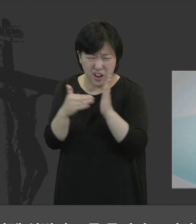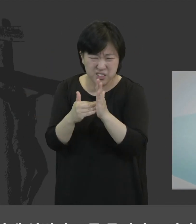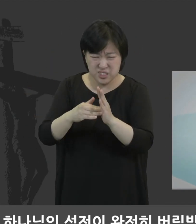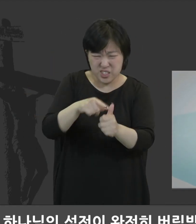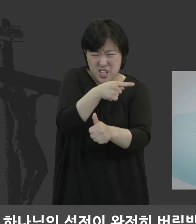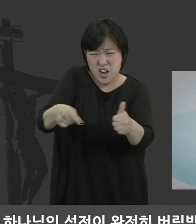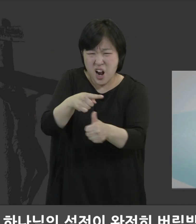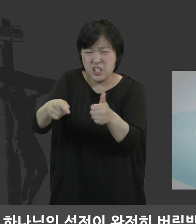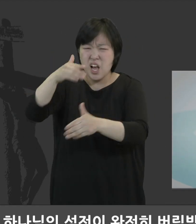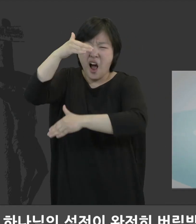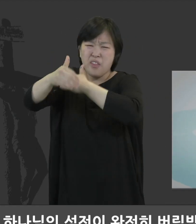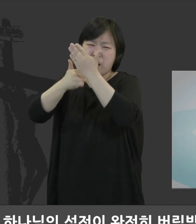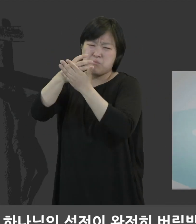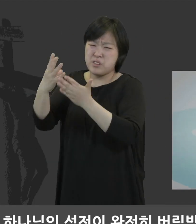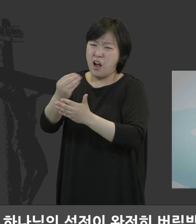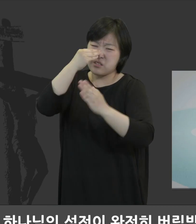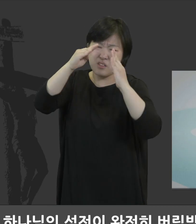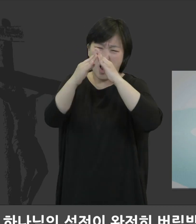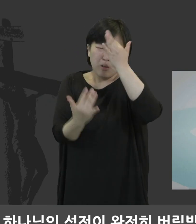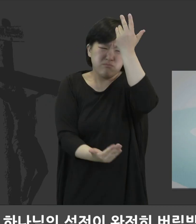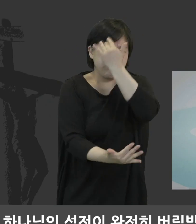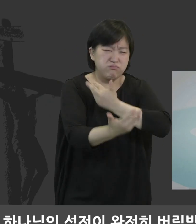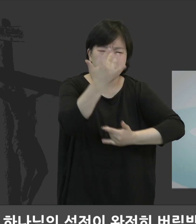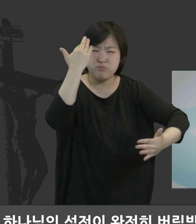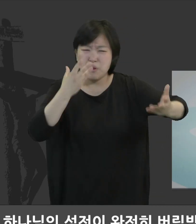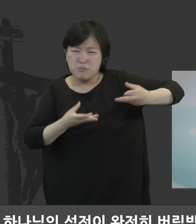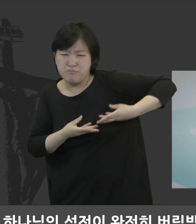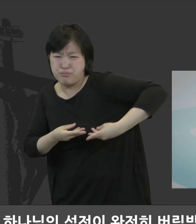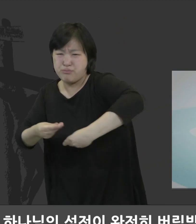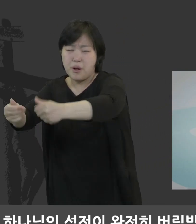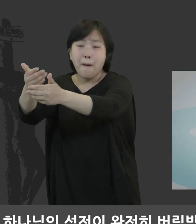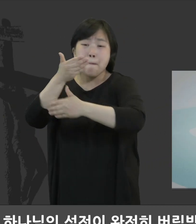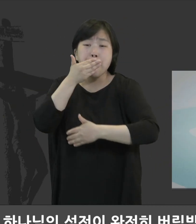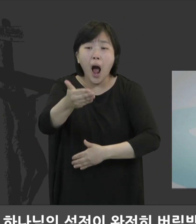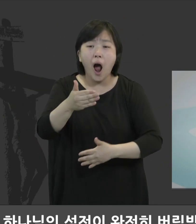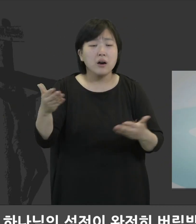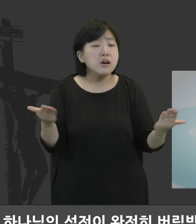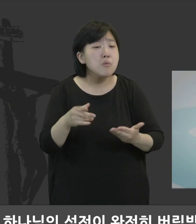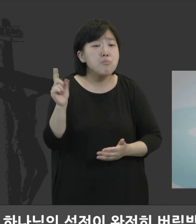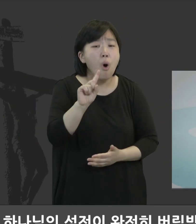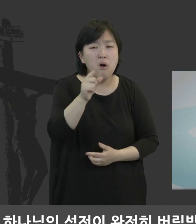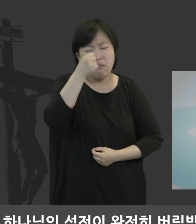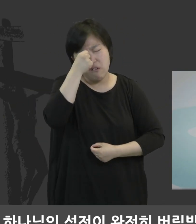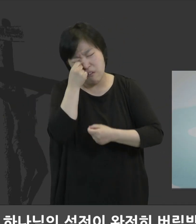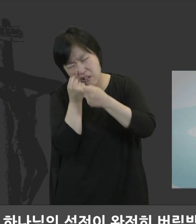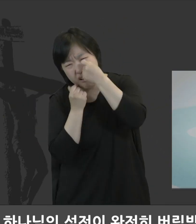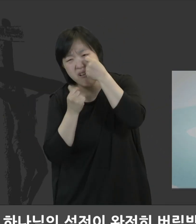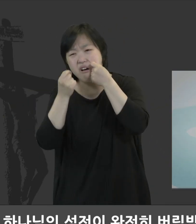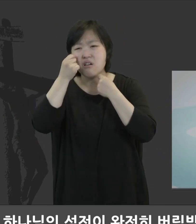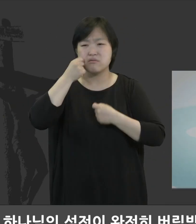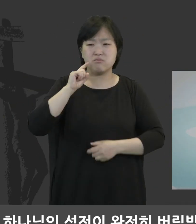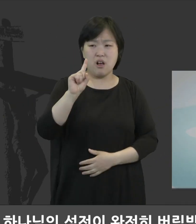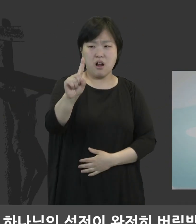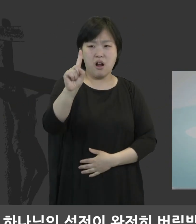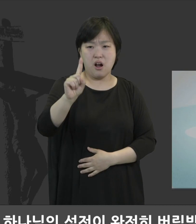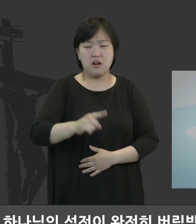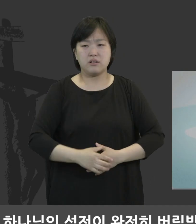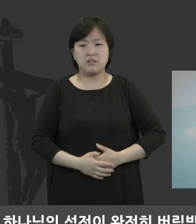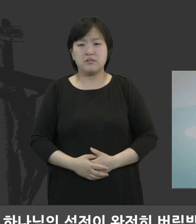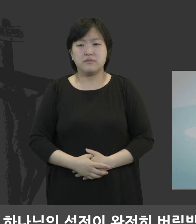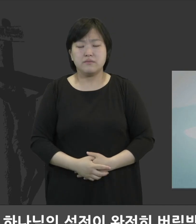당하고 하나님의 성전이 완전히 버림받고 버려진 상황에서 그들이 할 수 있는 것은 눈물 흘리는